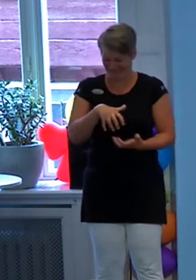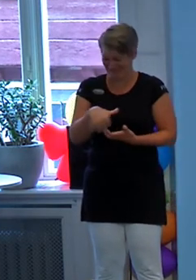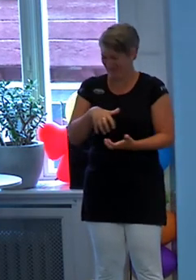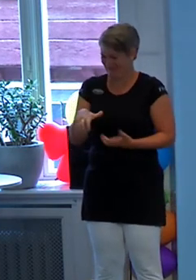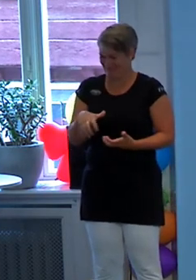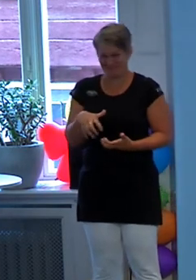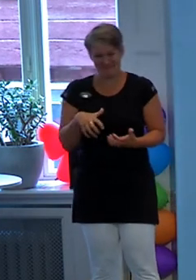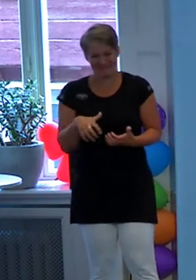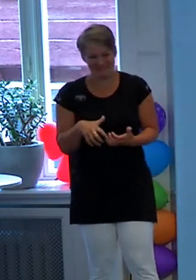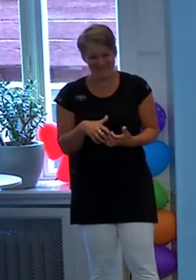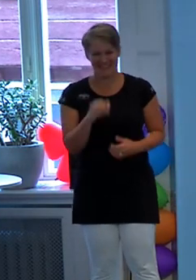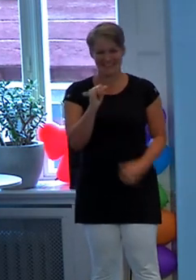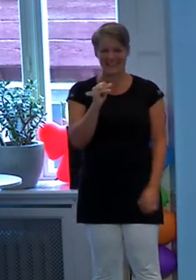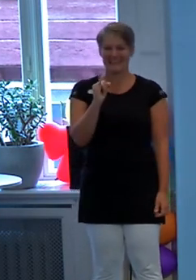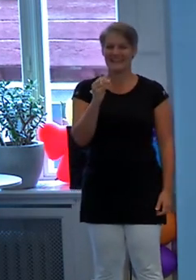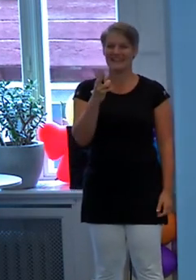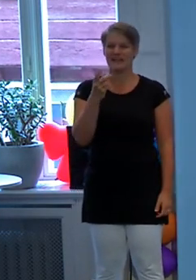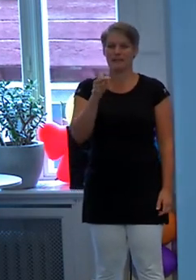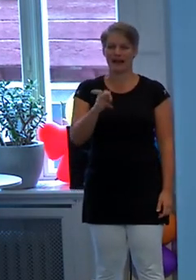Det är Ilmar Epalu.